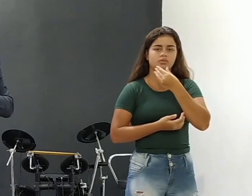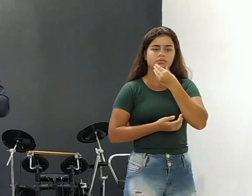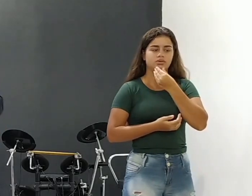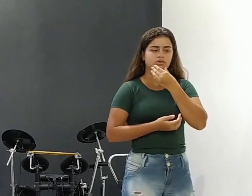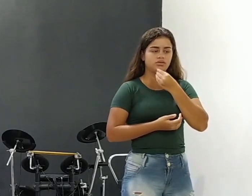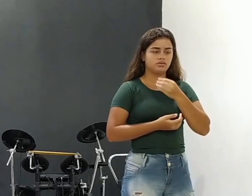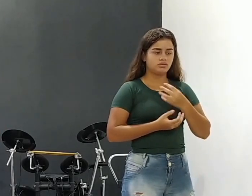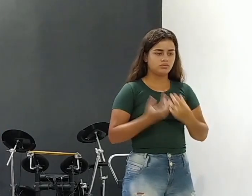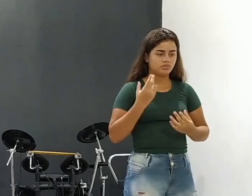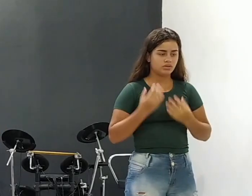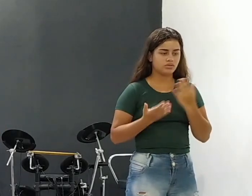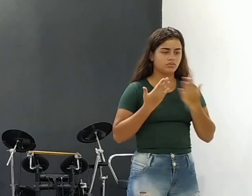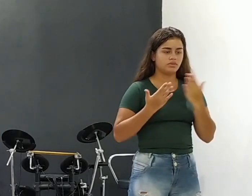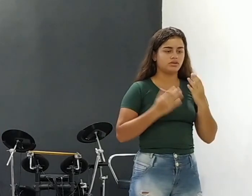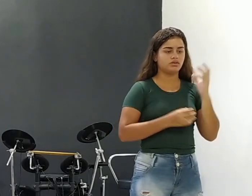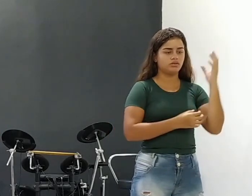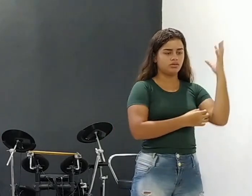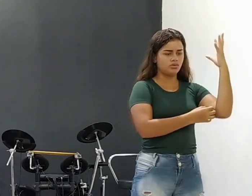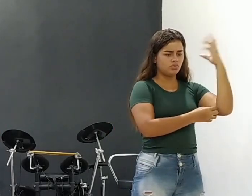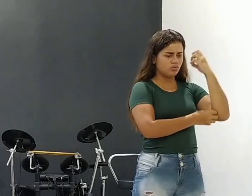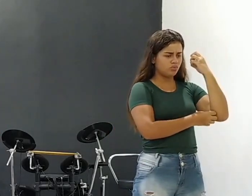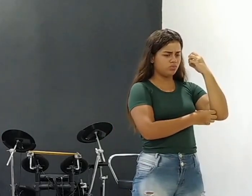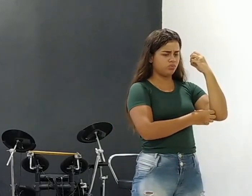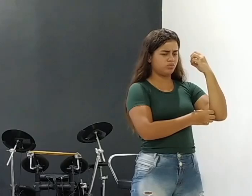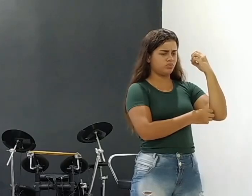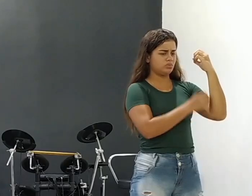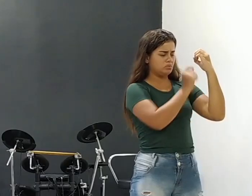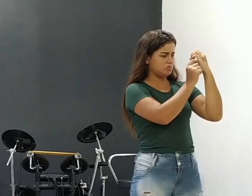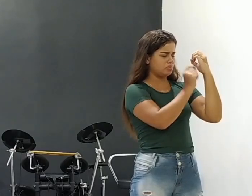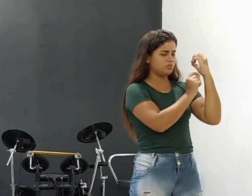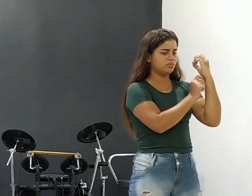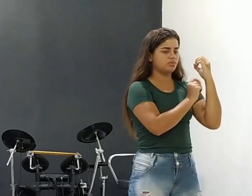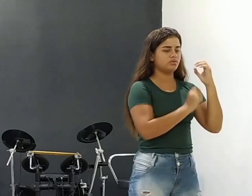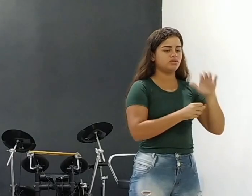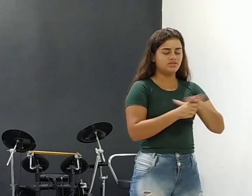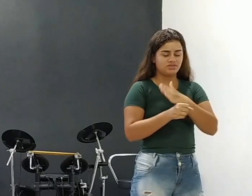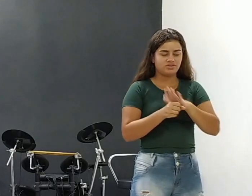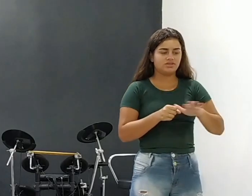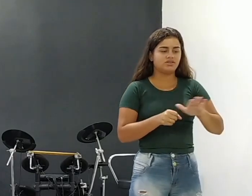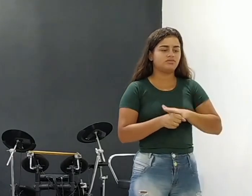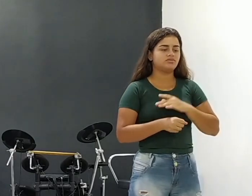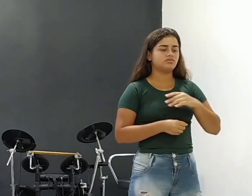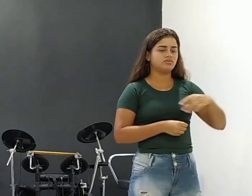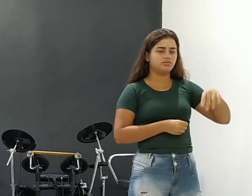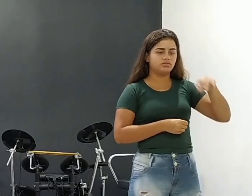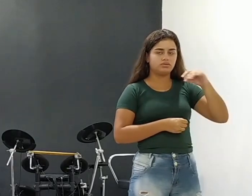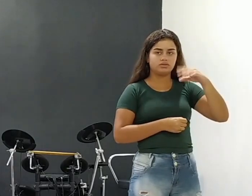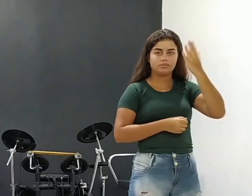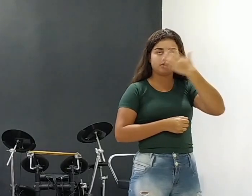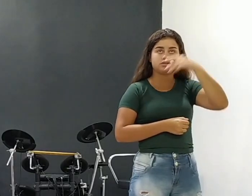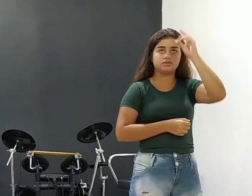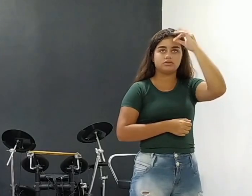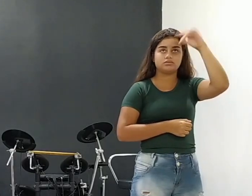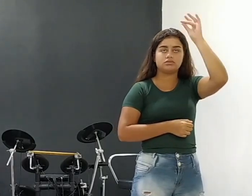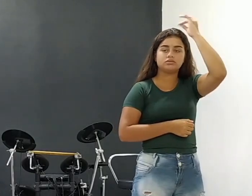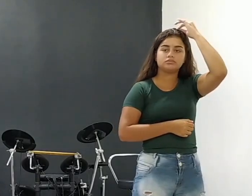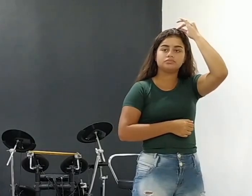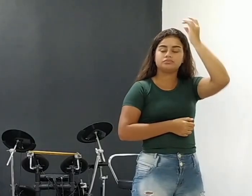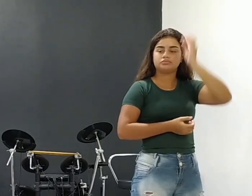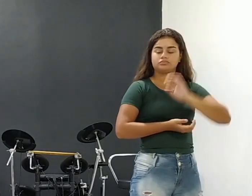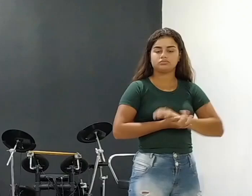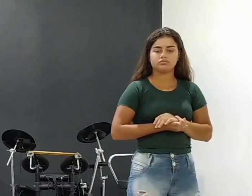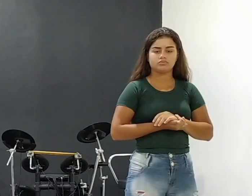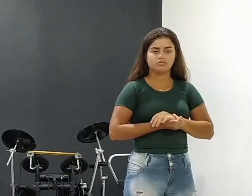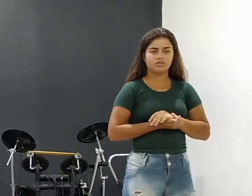seca sim, espinhosa sim, mas cheios da presença de Deus. Sabe por quê, irmãos? O mundo,